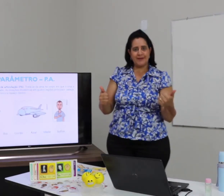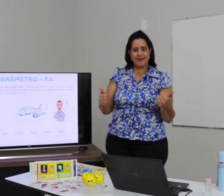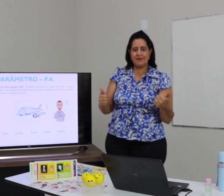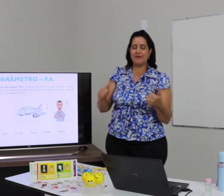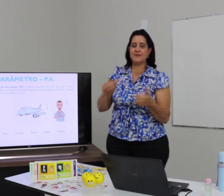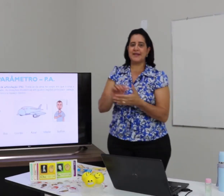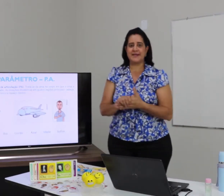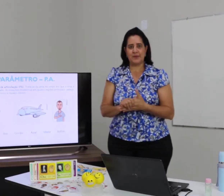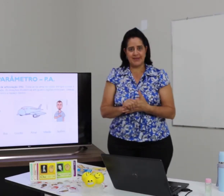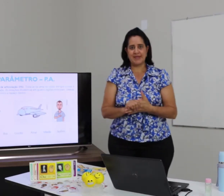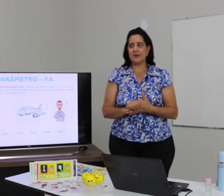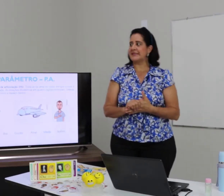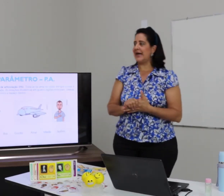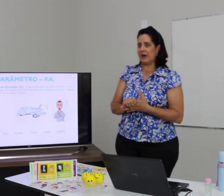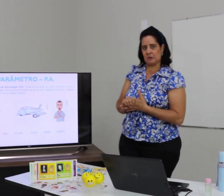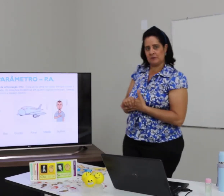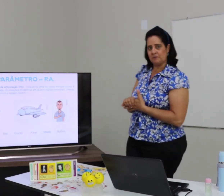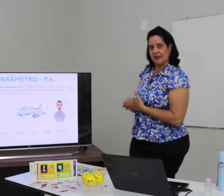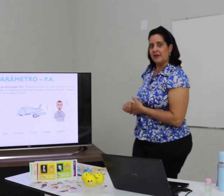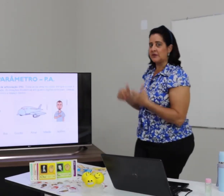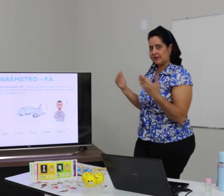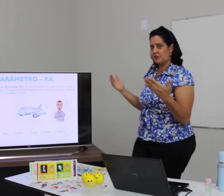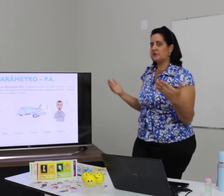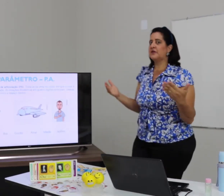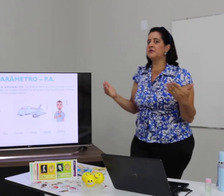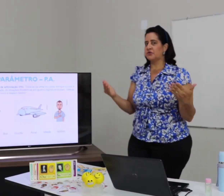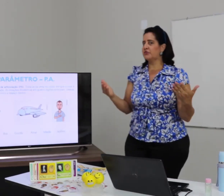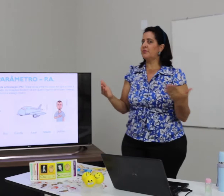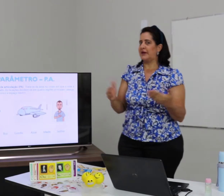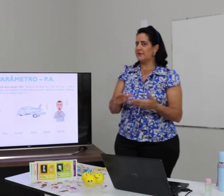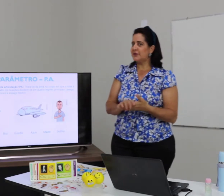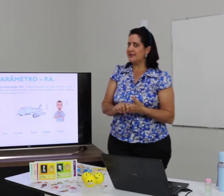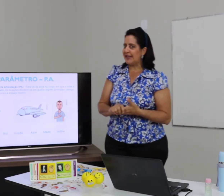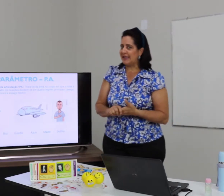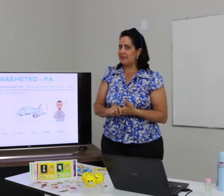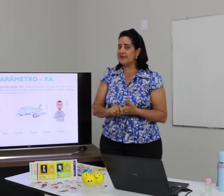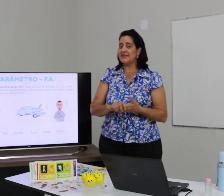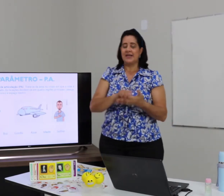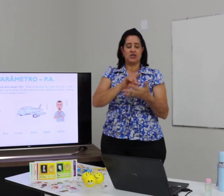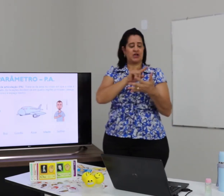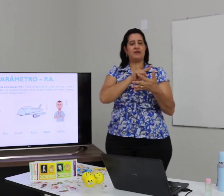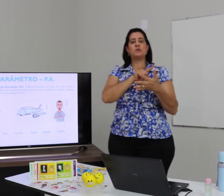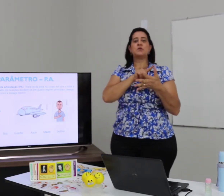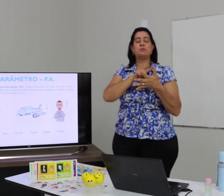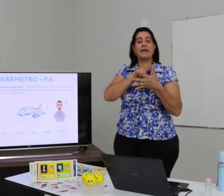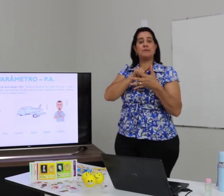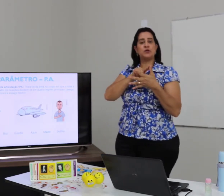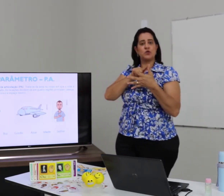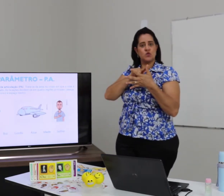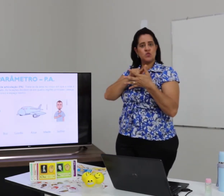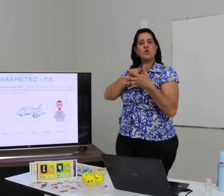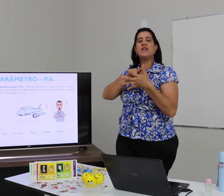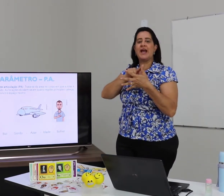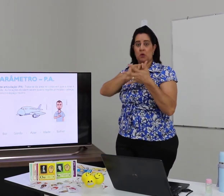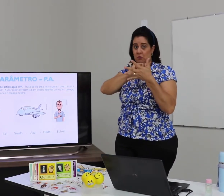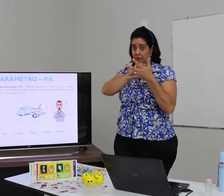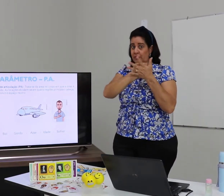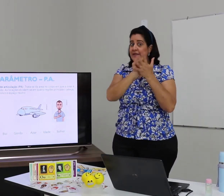volta, vamos dar sequência à nossa aula. Nós estamos estudando sobre os parâmetros da Libras, já vimos o parâmetro 1, que é a configuração